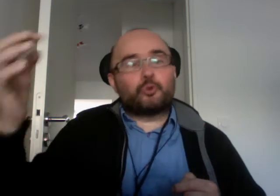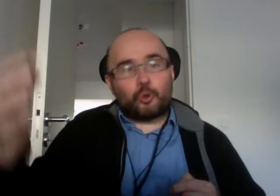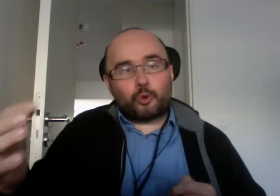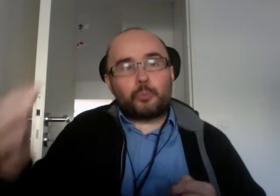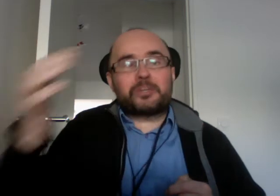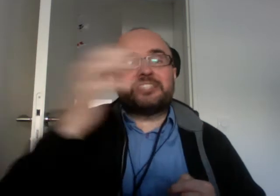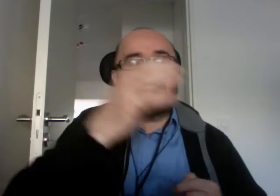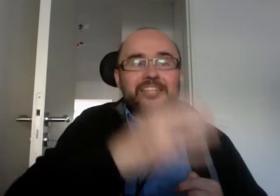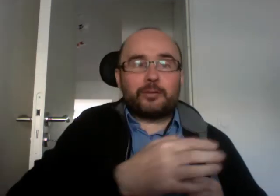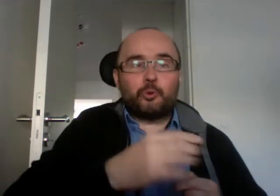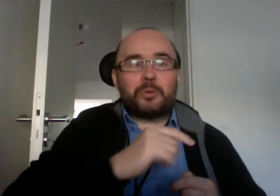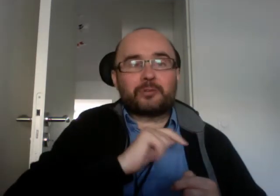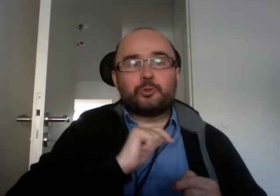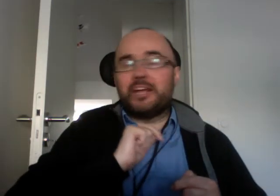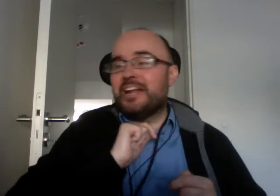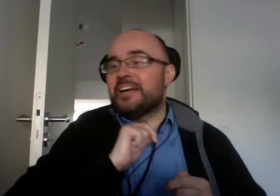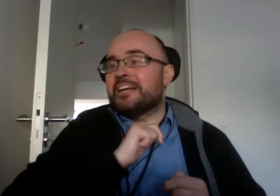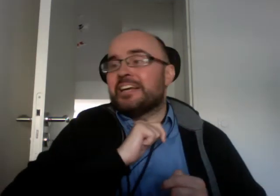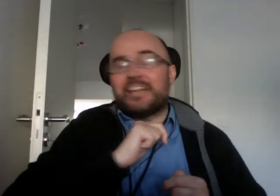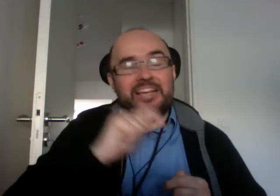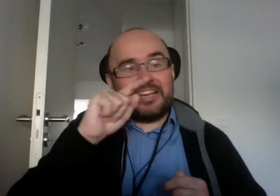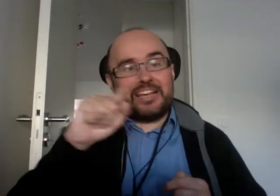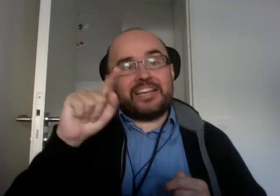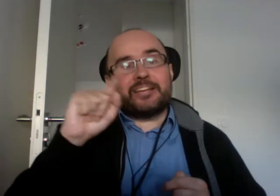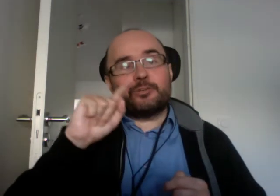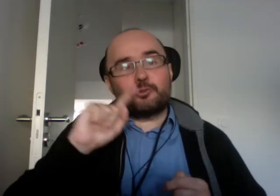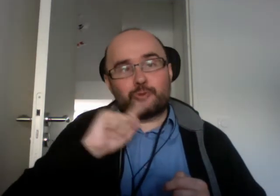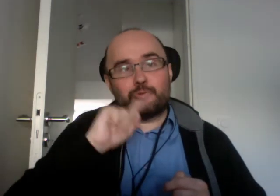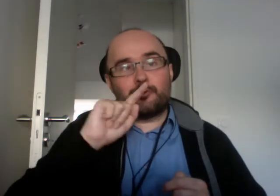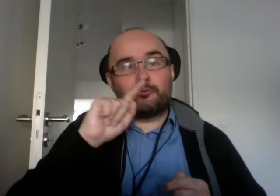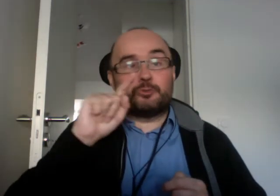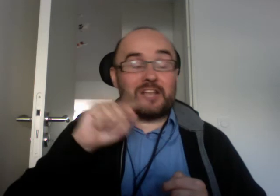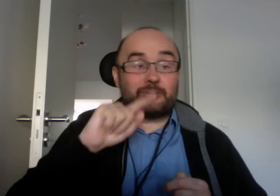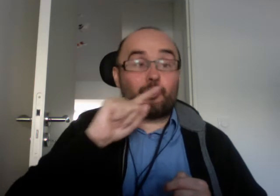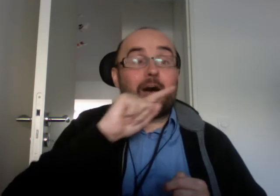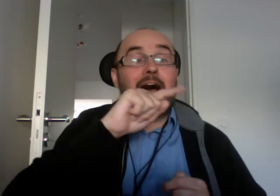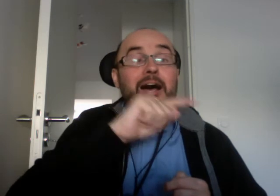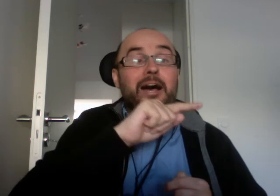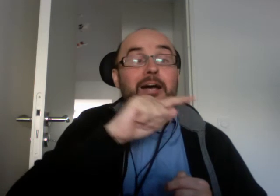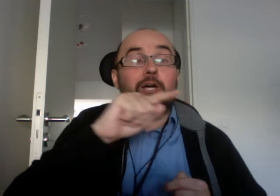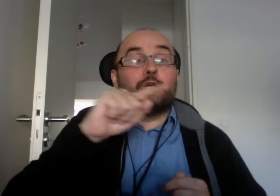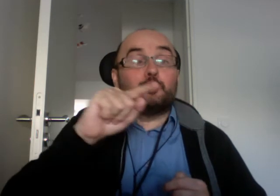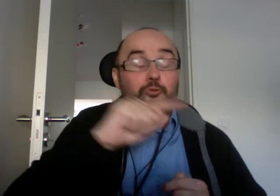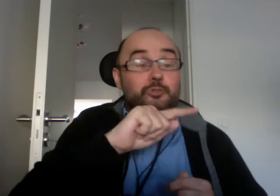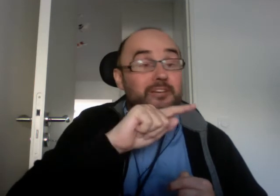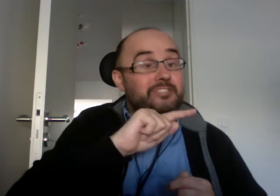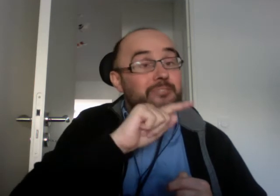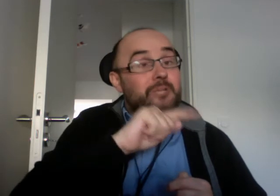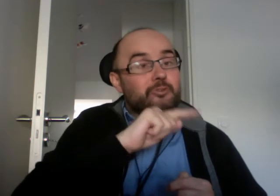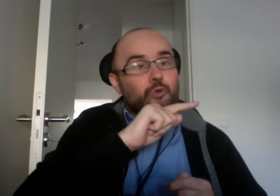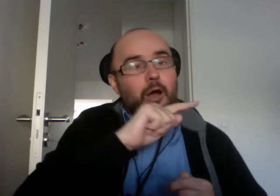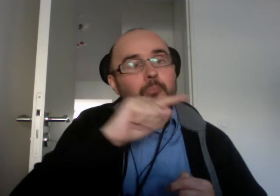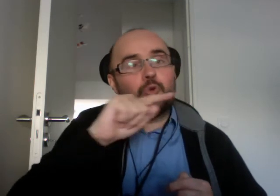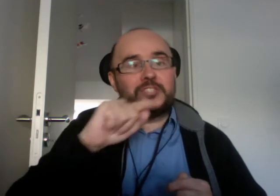'entreprise, des cadeaux personnels. Et je vous attends, je vous invite bien sûr à me laisser